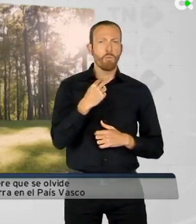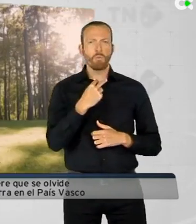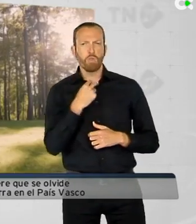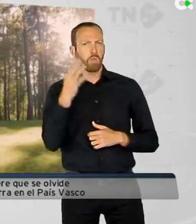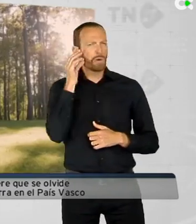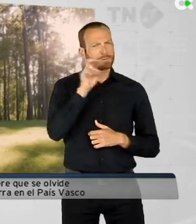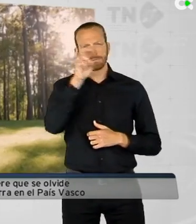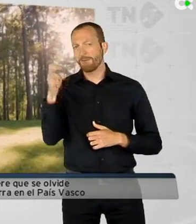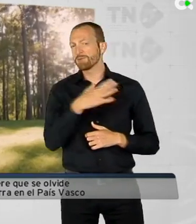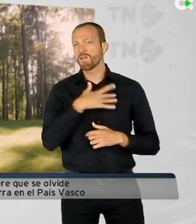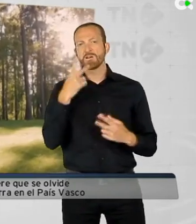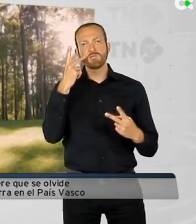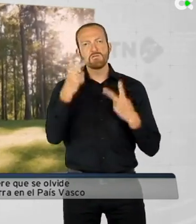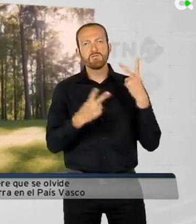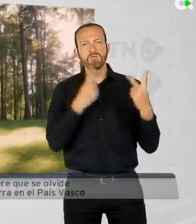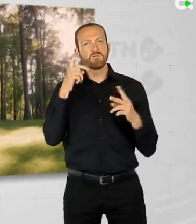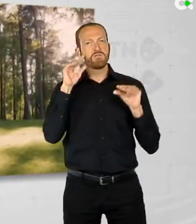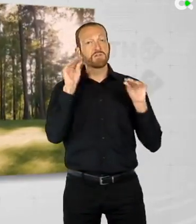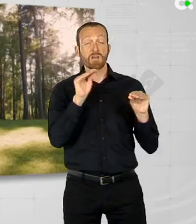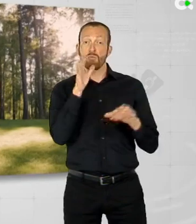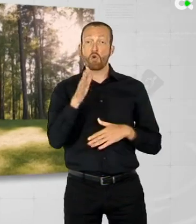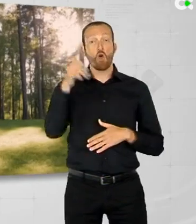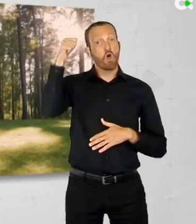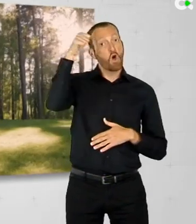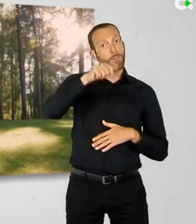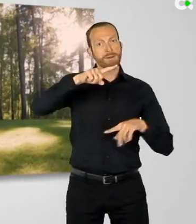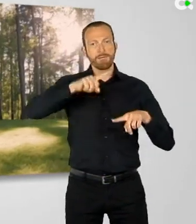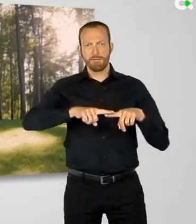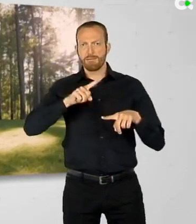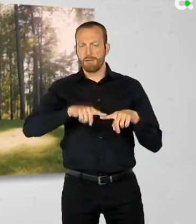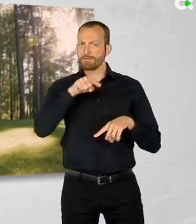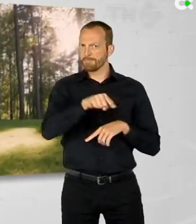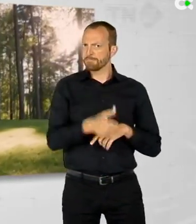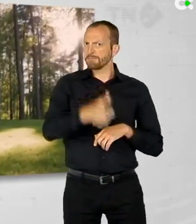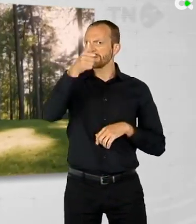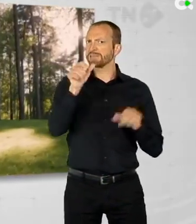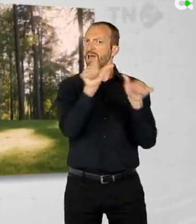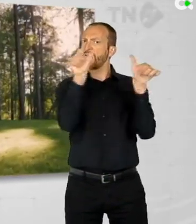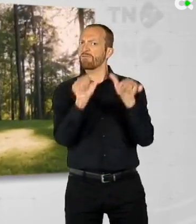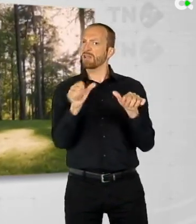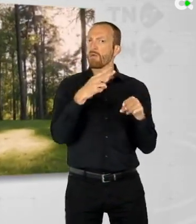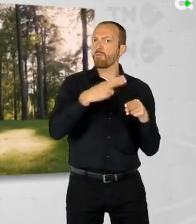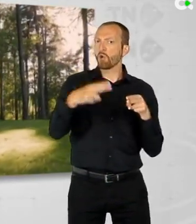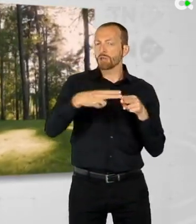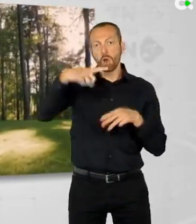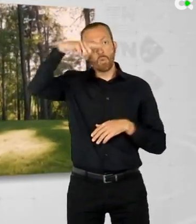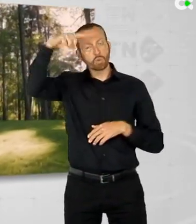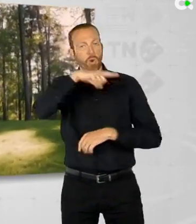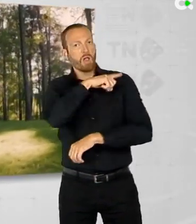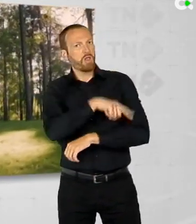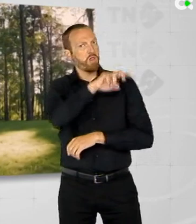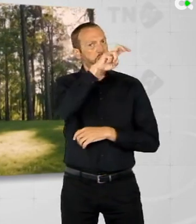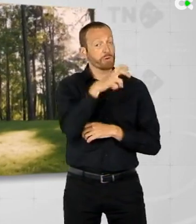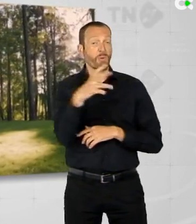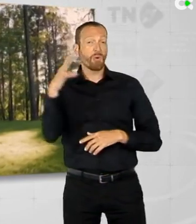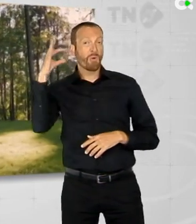mujeres, pretende dar visibilidad, ya que los hombres homosexuales sí han conseguido tener referentes en la política, cultura o en el deporte.